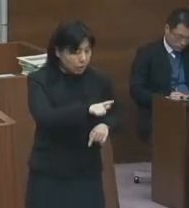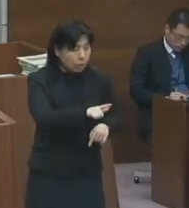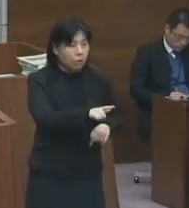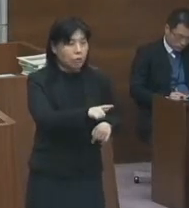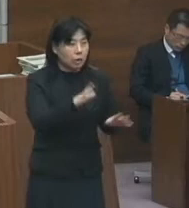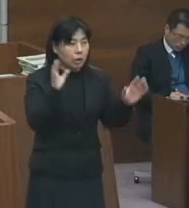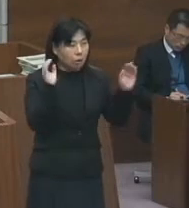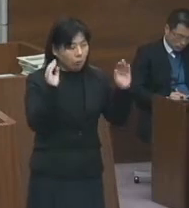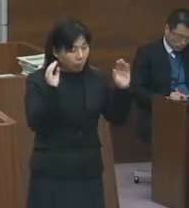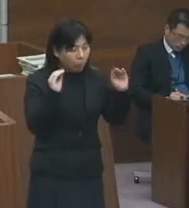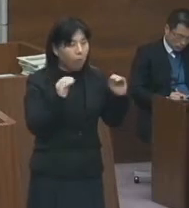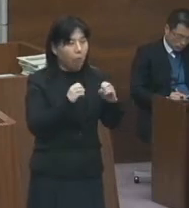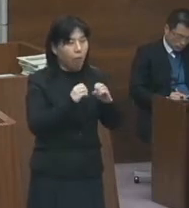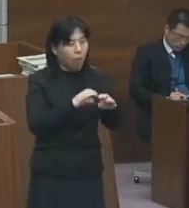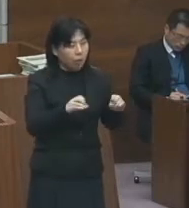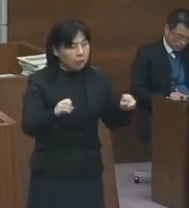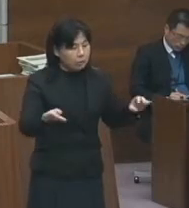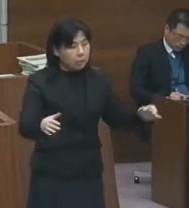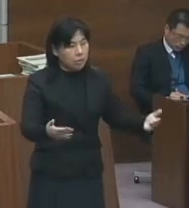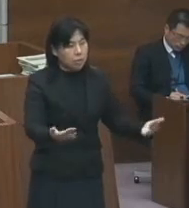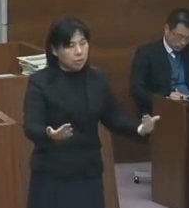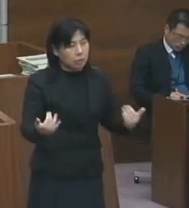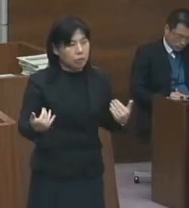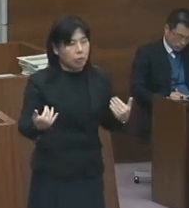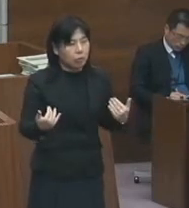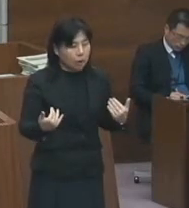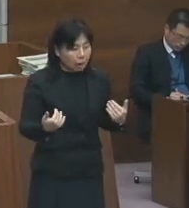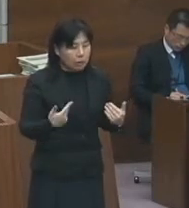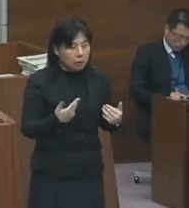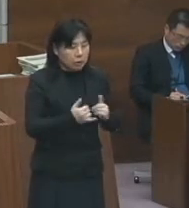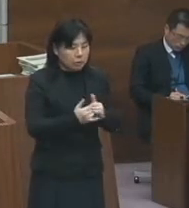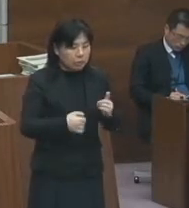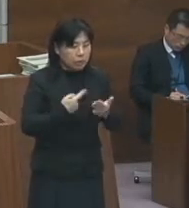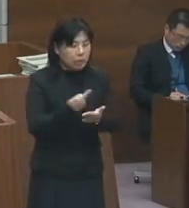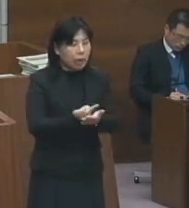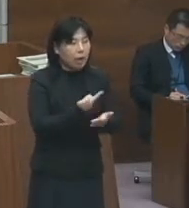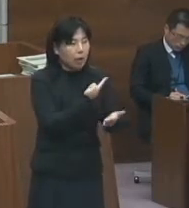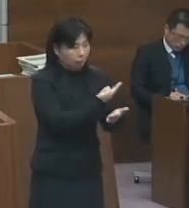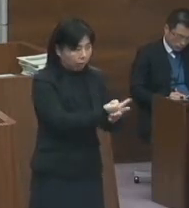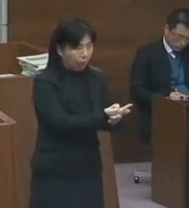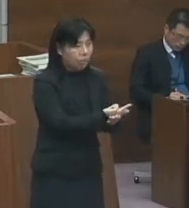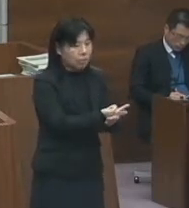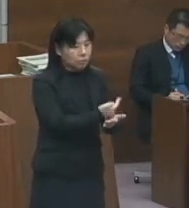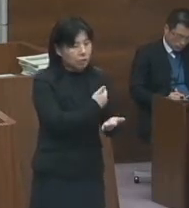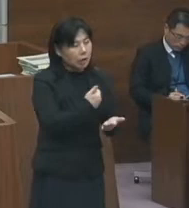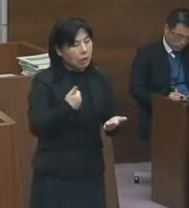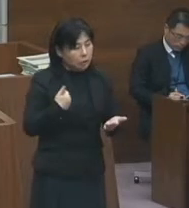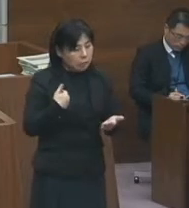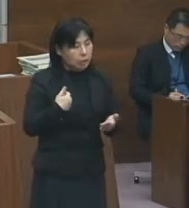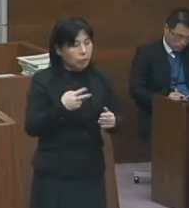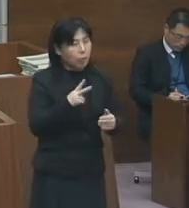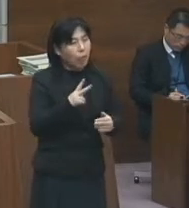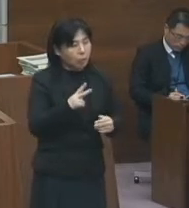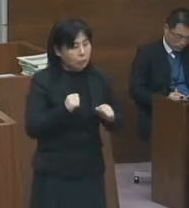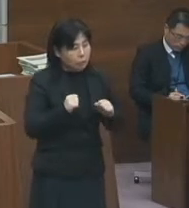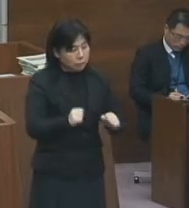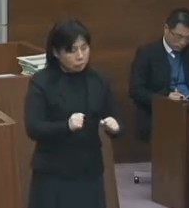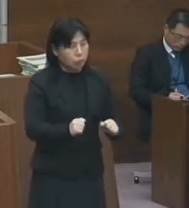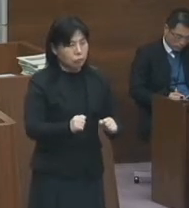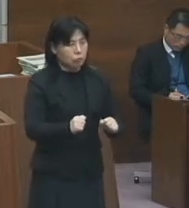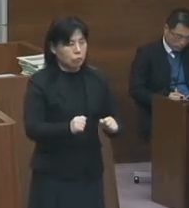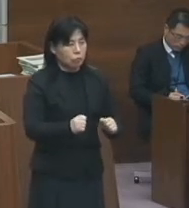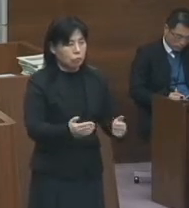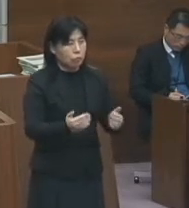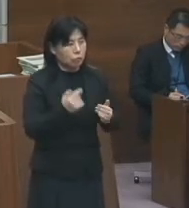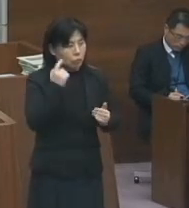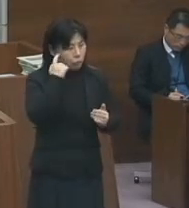情報発信が必要であり、市民参画を十分保障することができる取り組みが求められていると考えますが、いかが